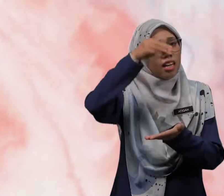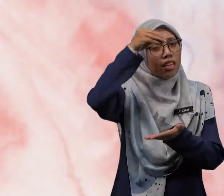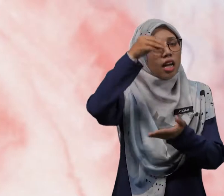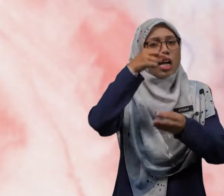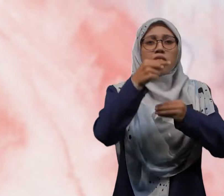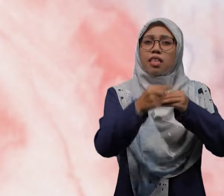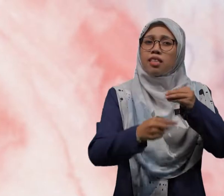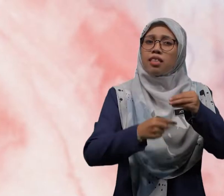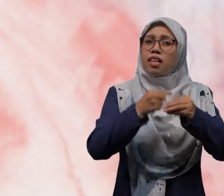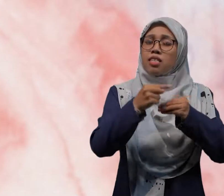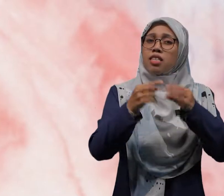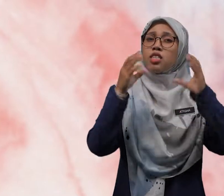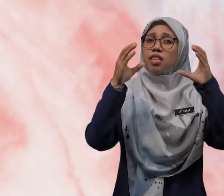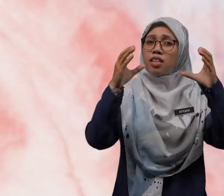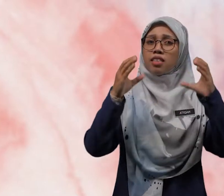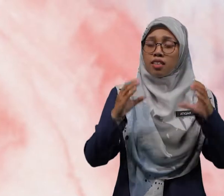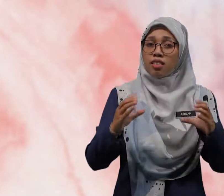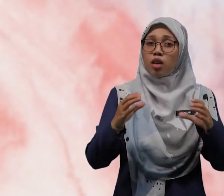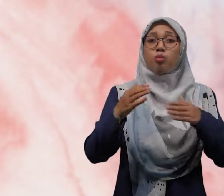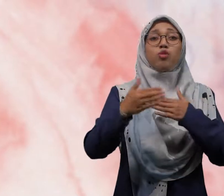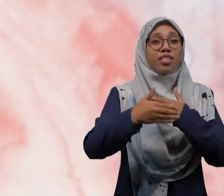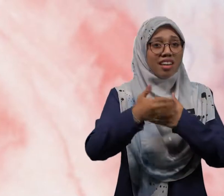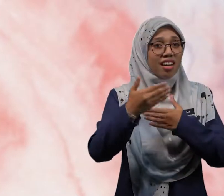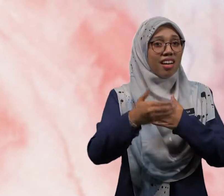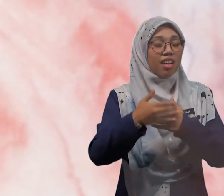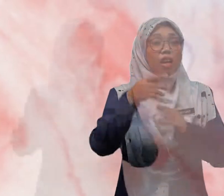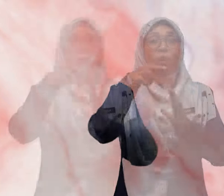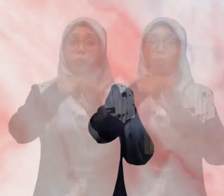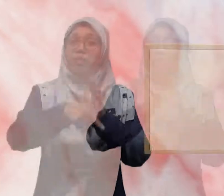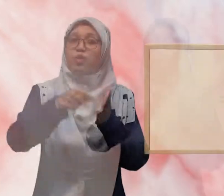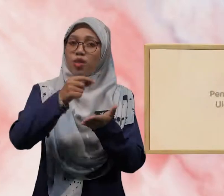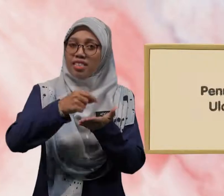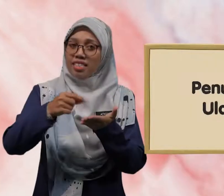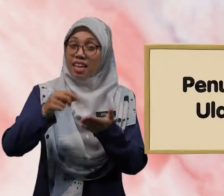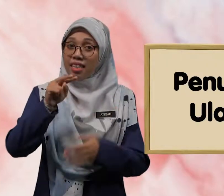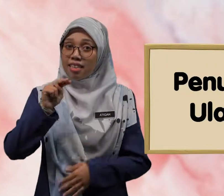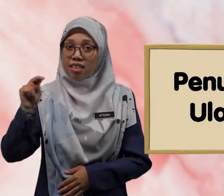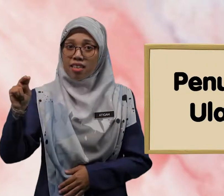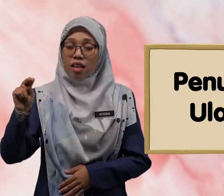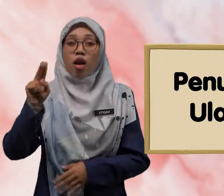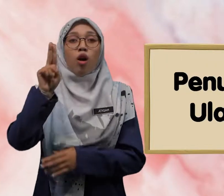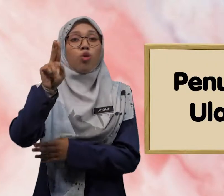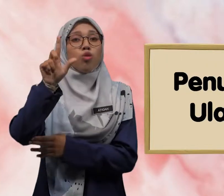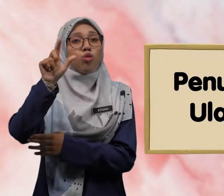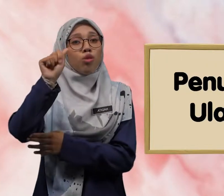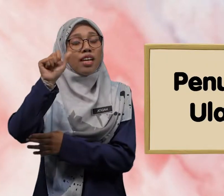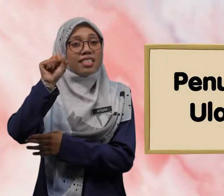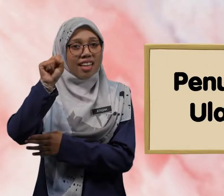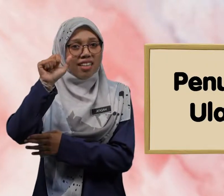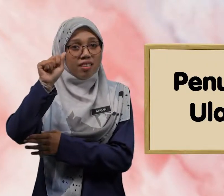tentang cara mudah penulisan ulasan